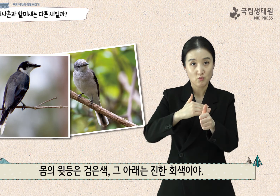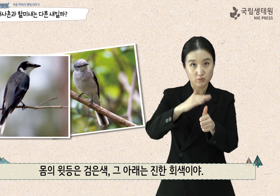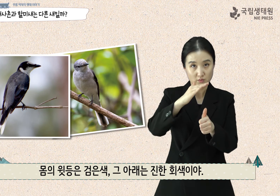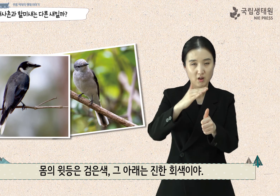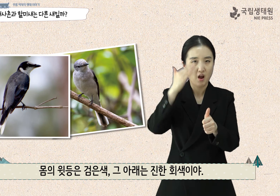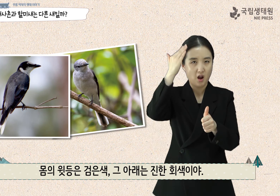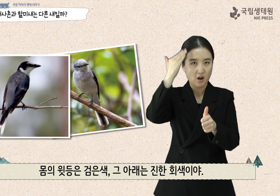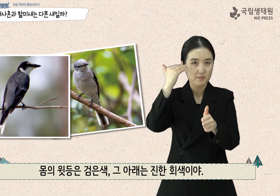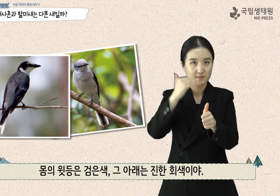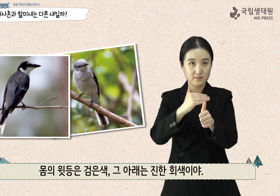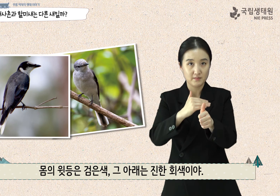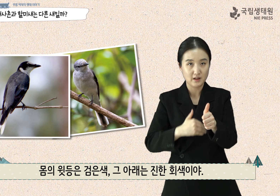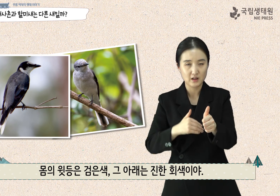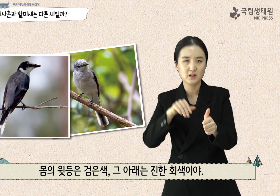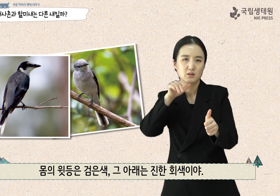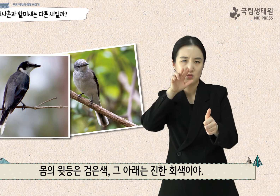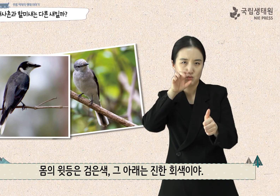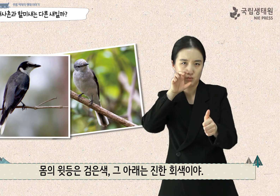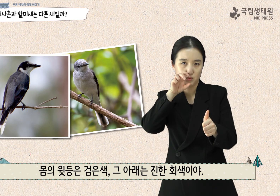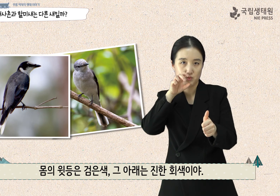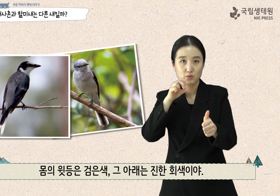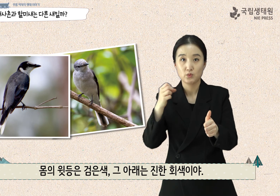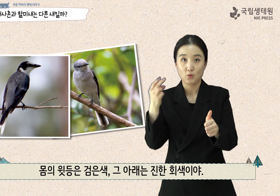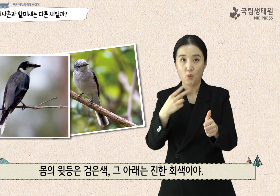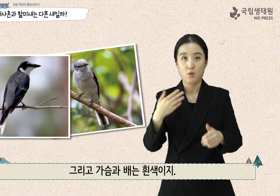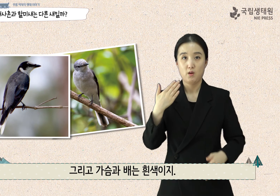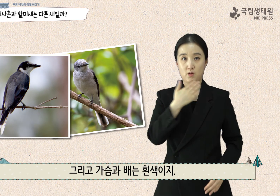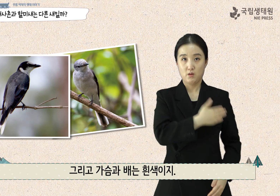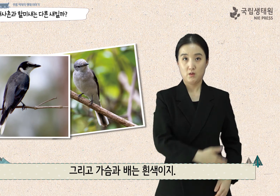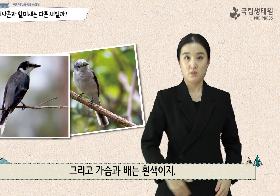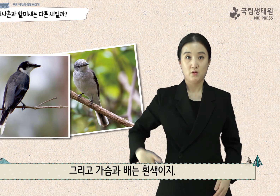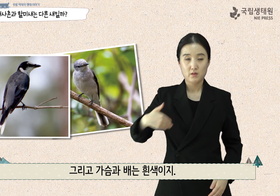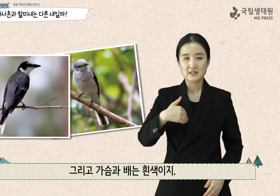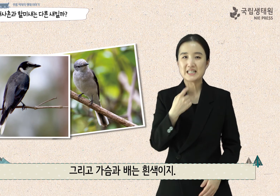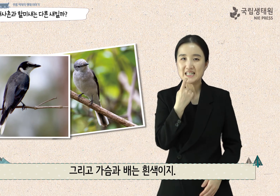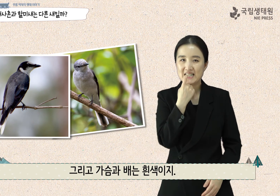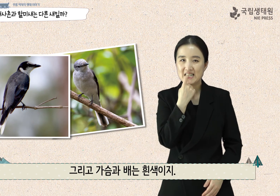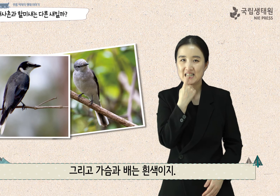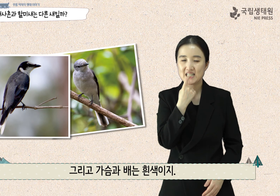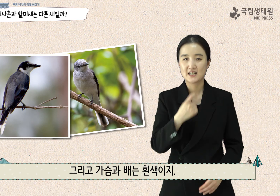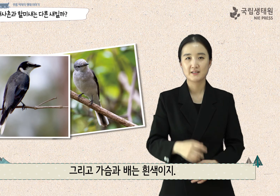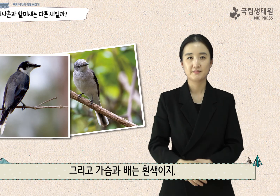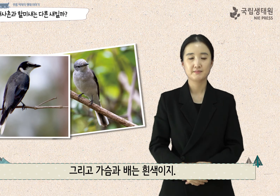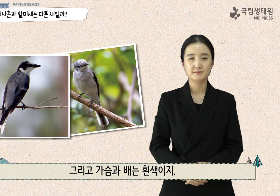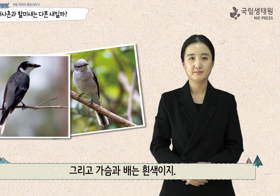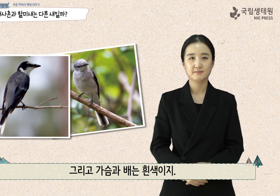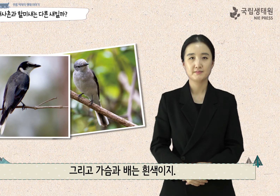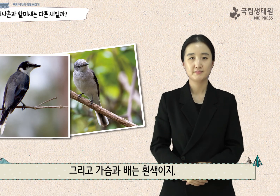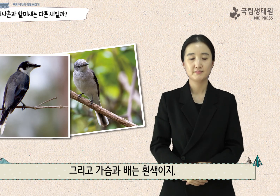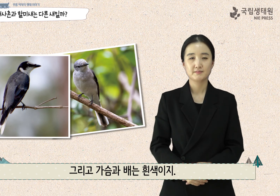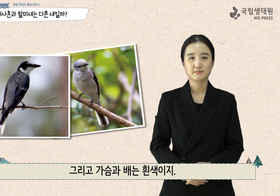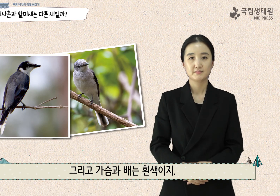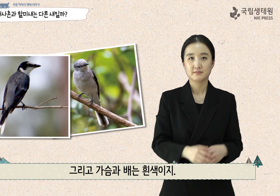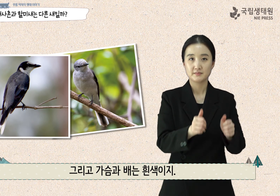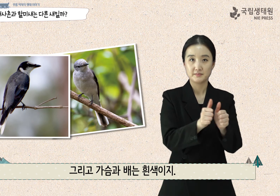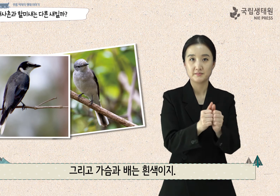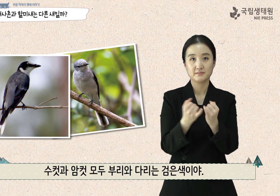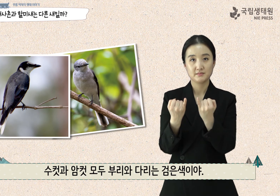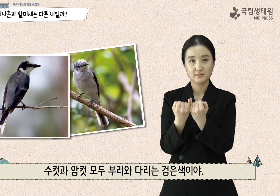검은색, 그 아래는 진한 회색이야. 그리고 가슴과 배는 흰색이지.